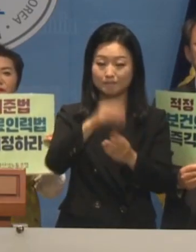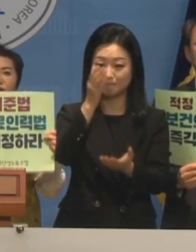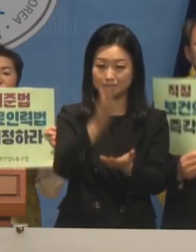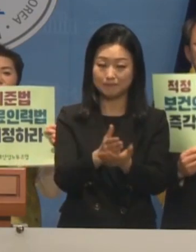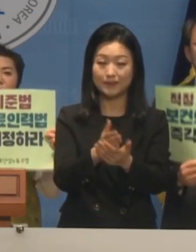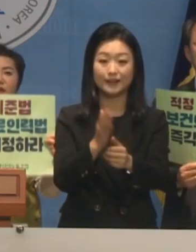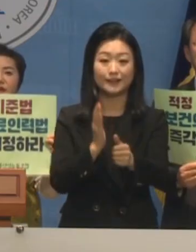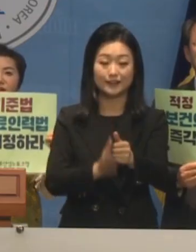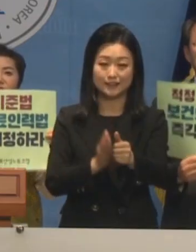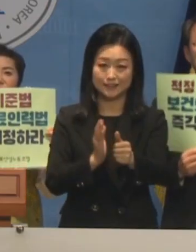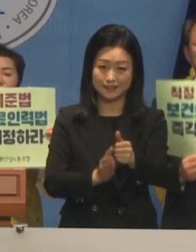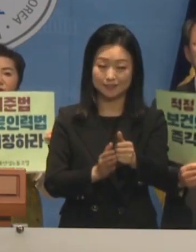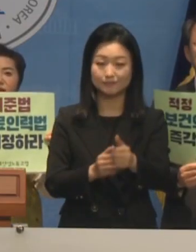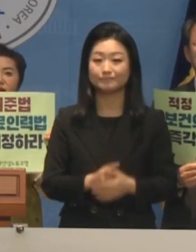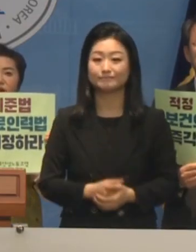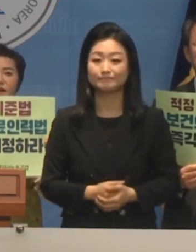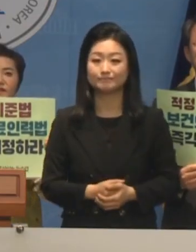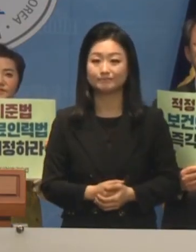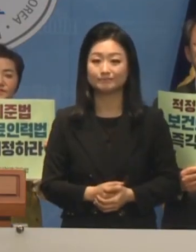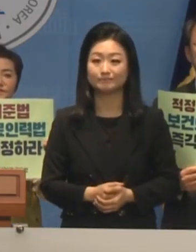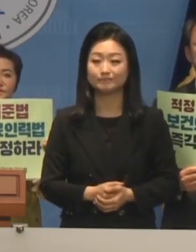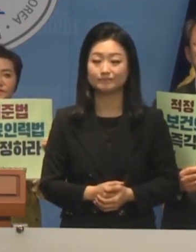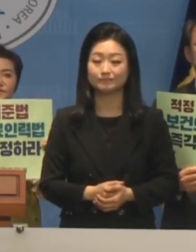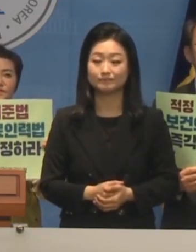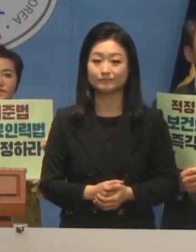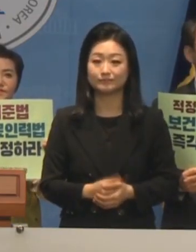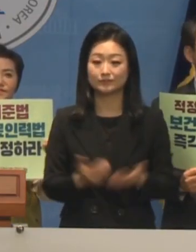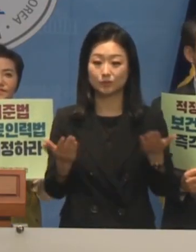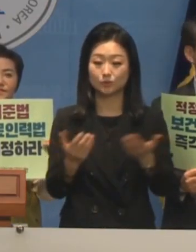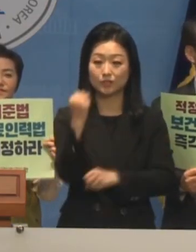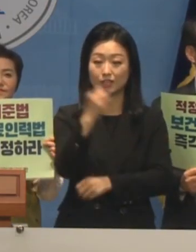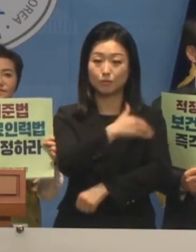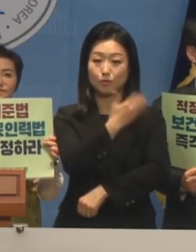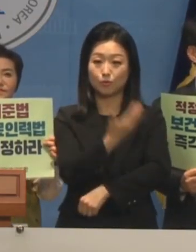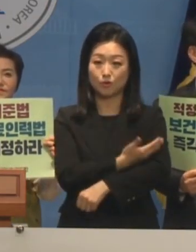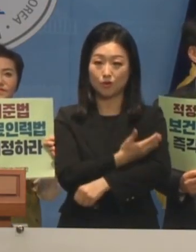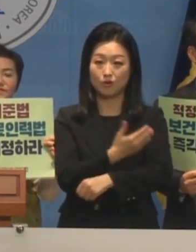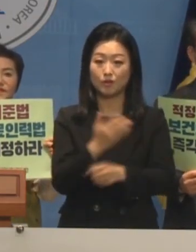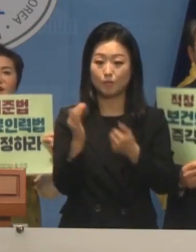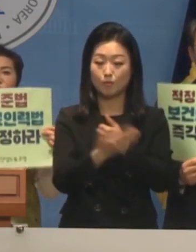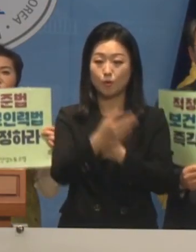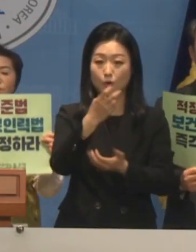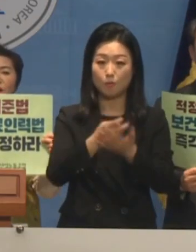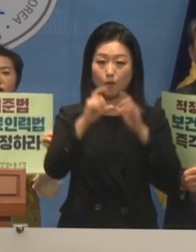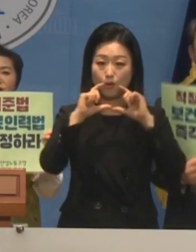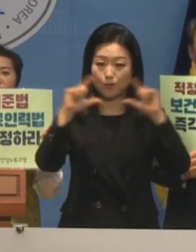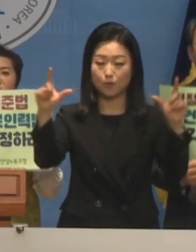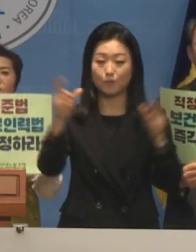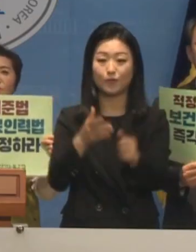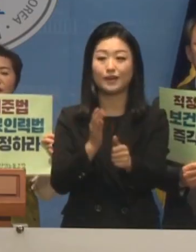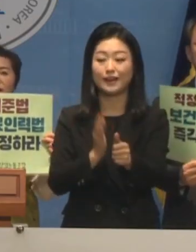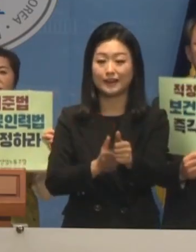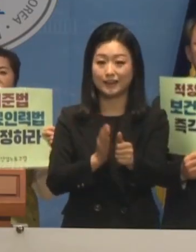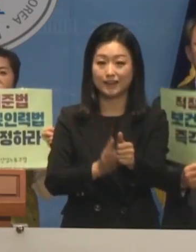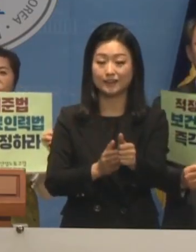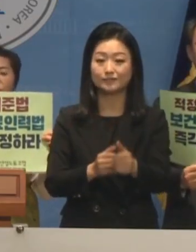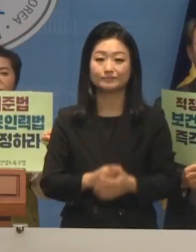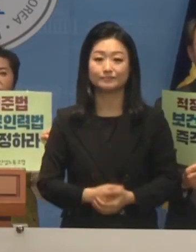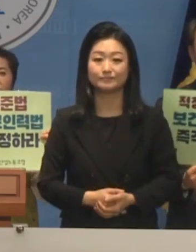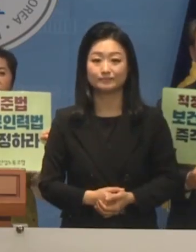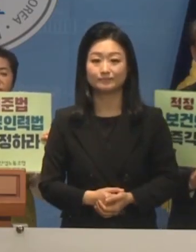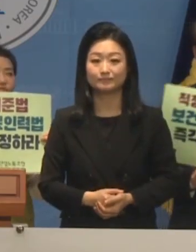하라 폐기하라 폐기하라 기 보호반 즉각 공포라 공포라 공포하다